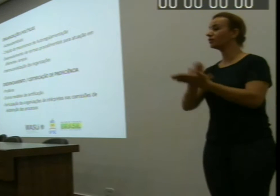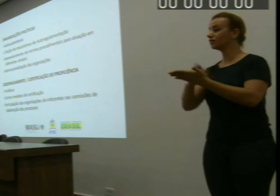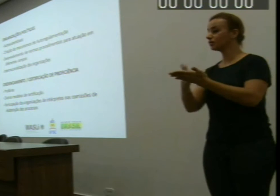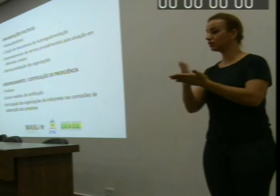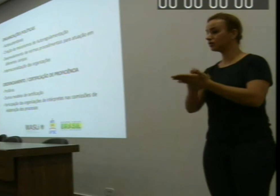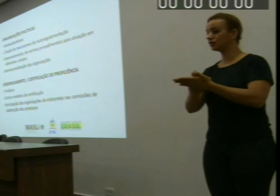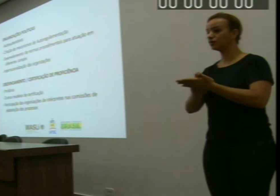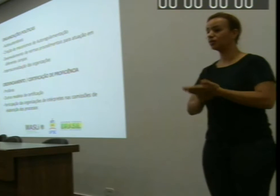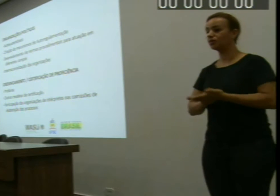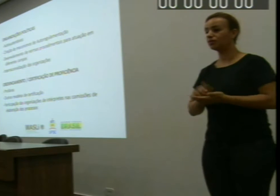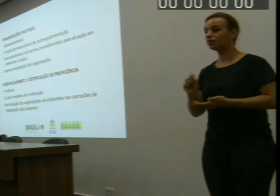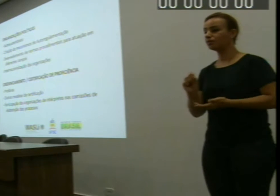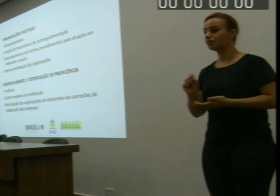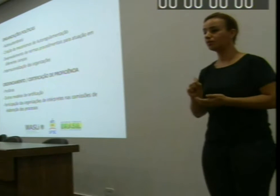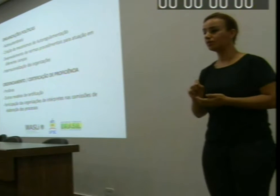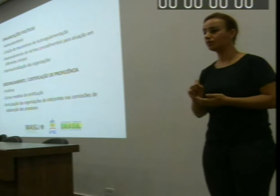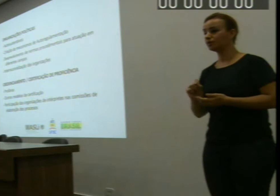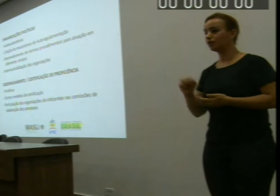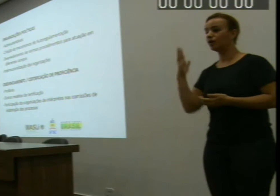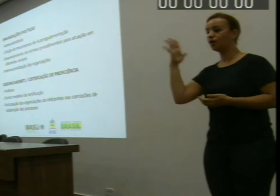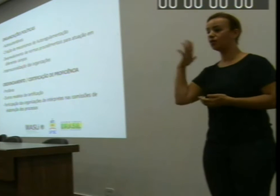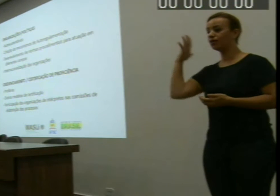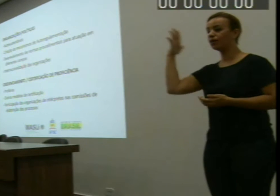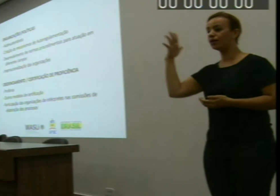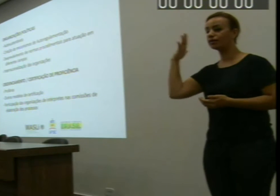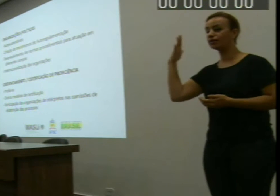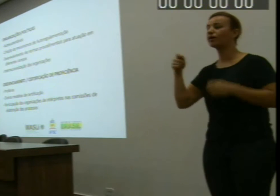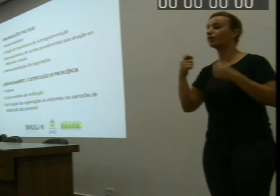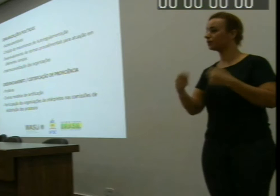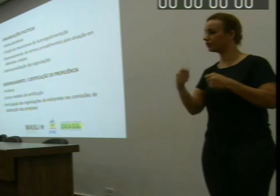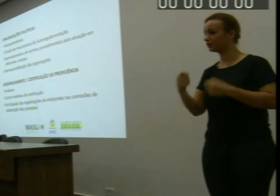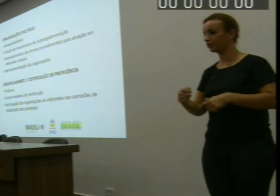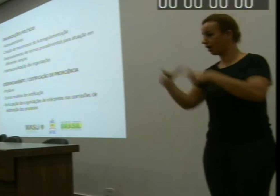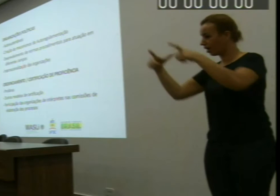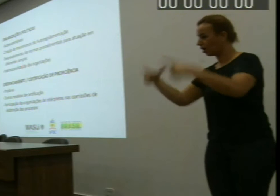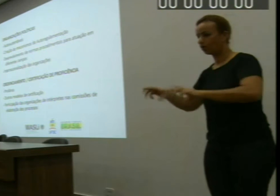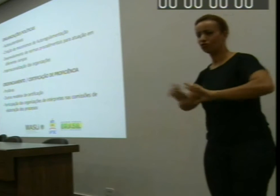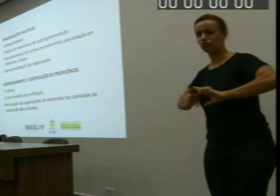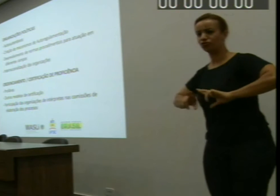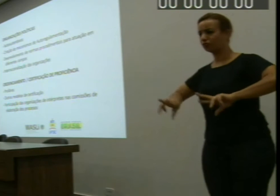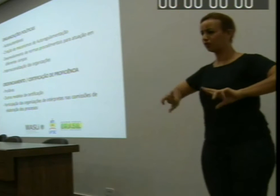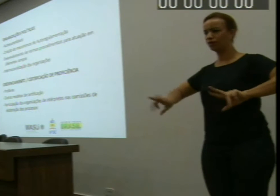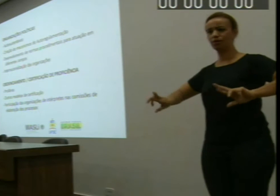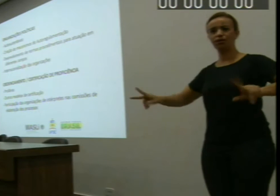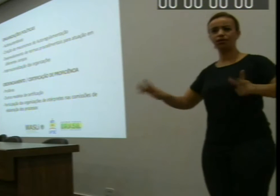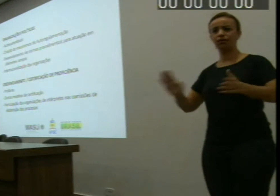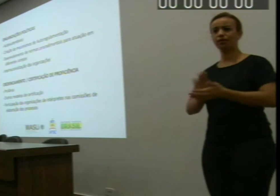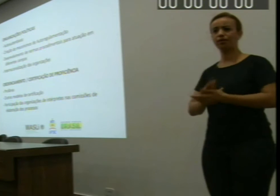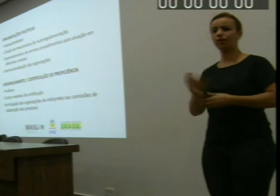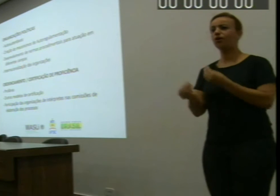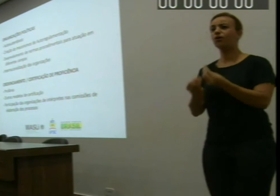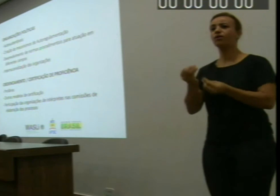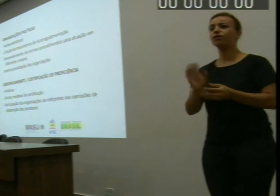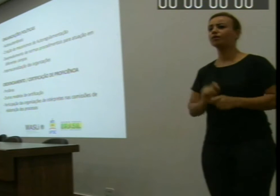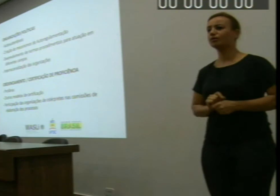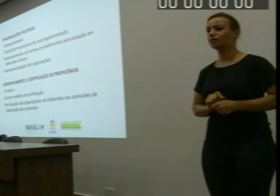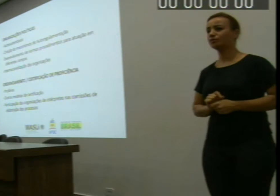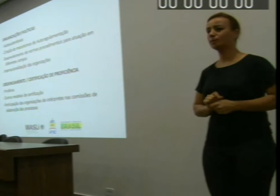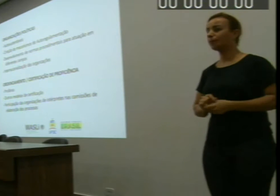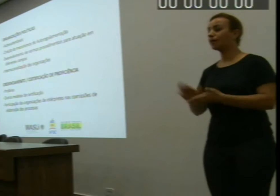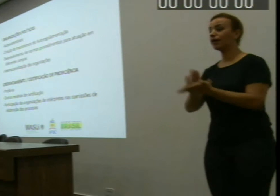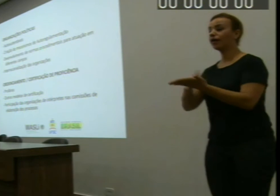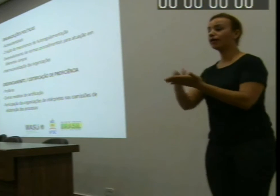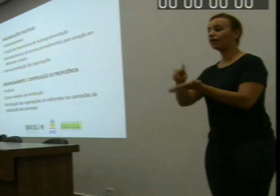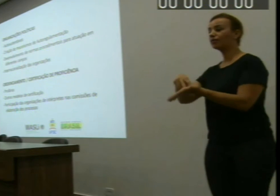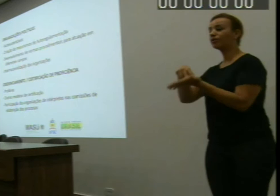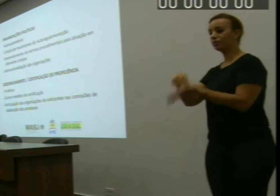Conferência que também é outro tipo de interpretação é outra área de interpretação como operar o que que faz o intérprete de apoio que que faz